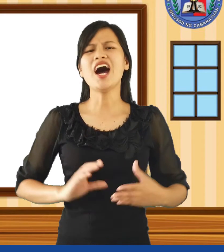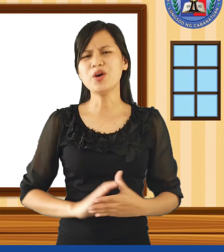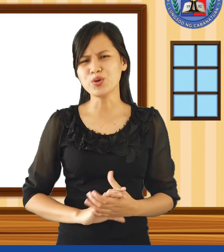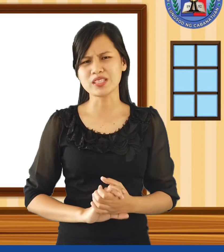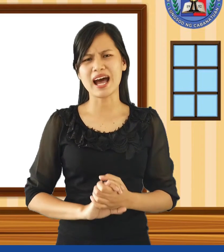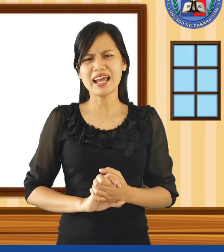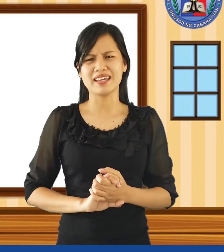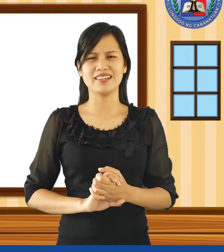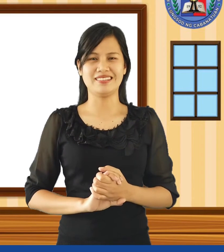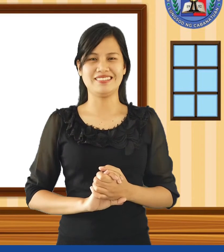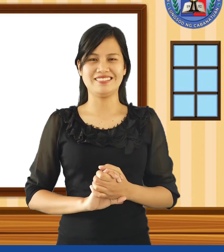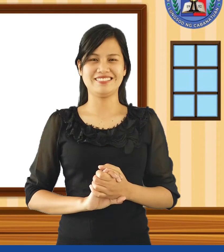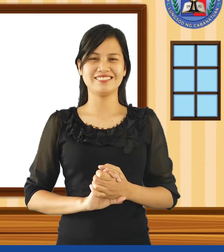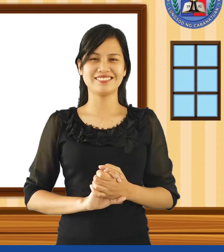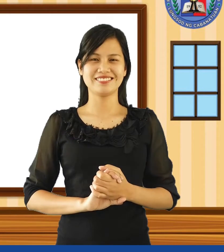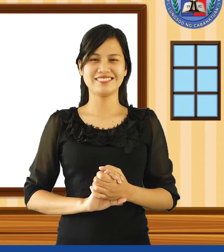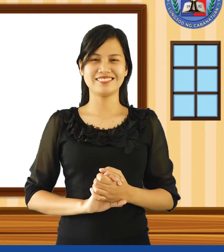Ang husay.